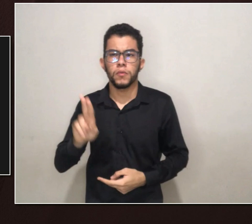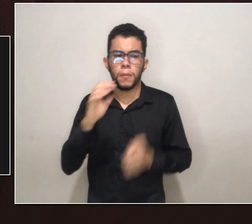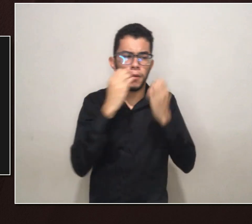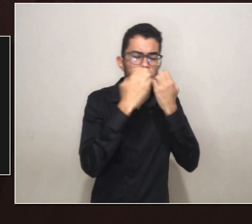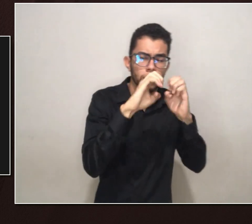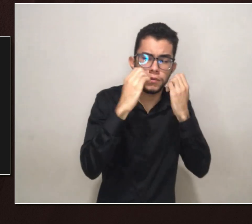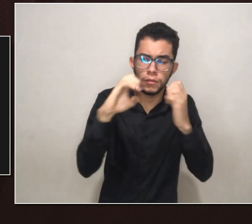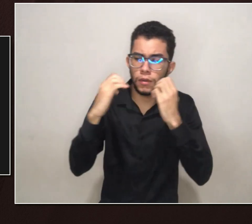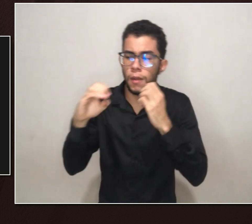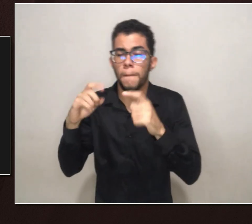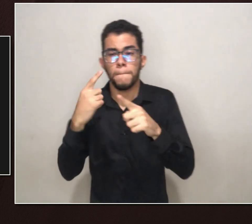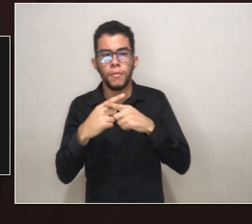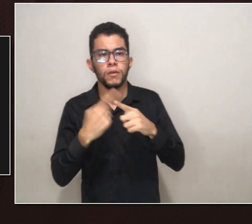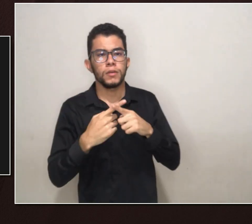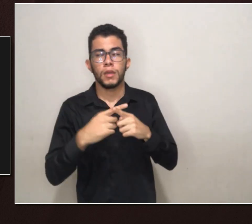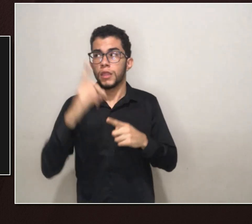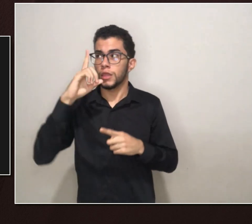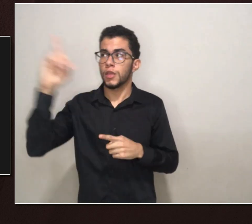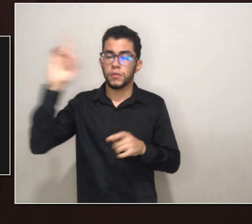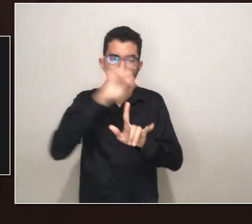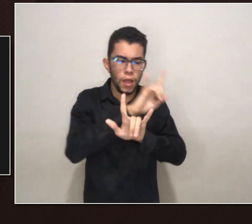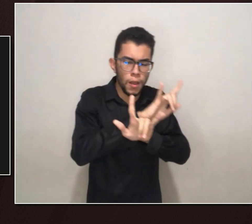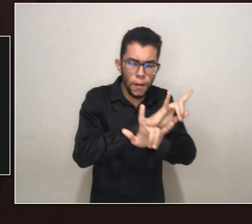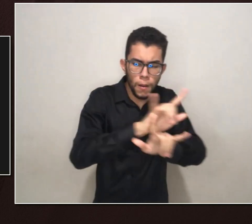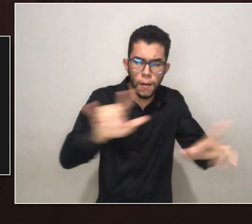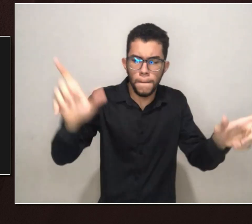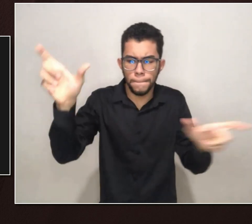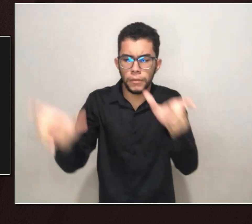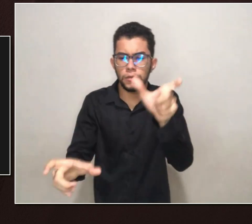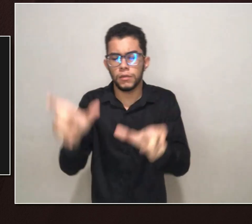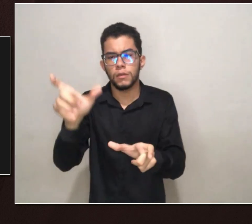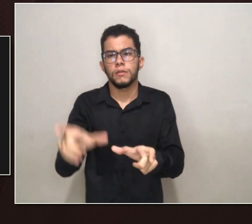podemos manifestar